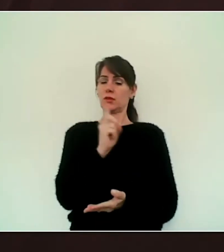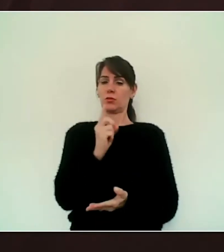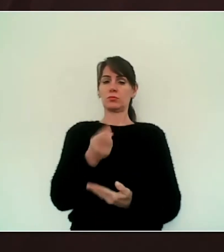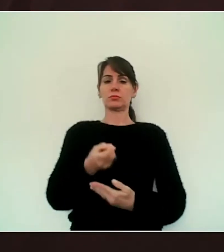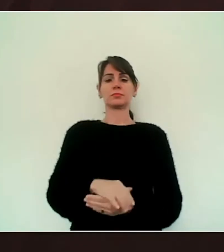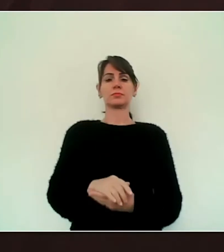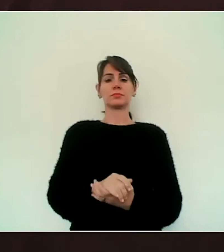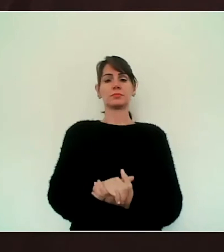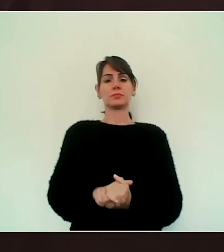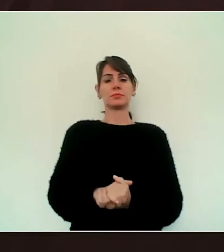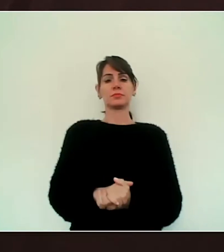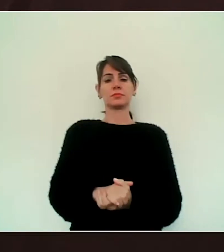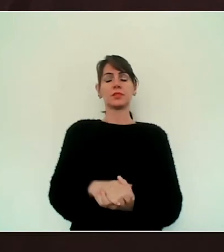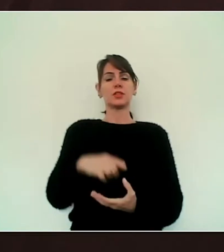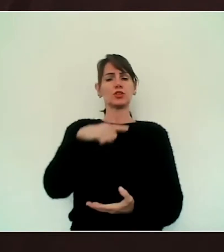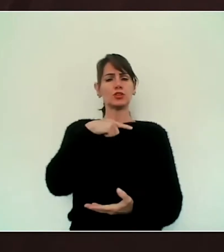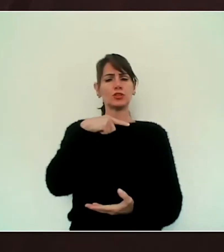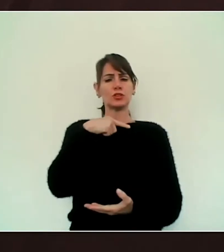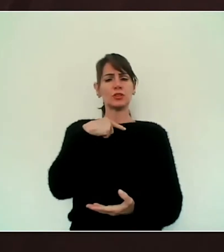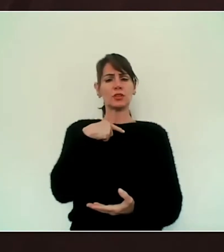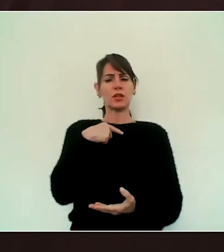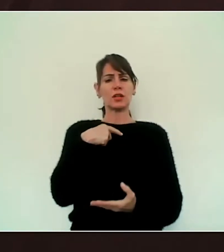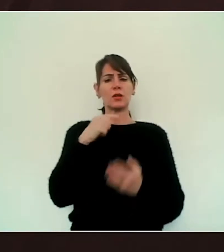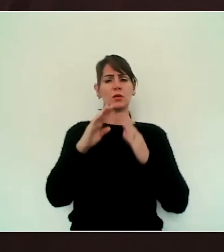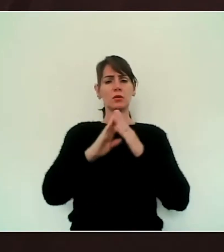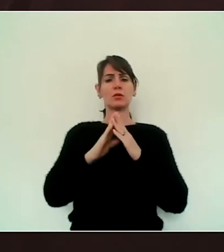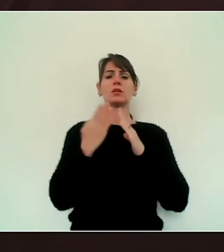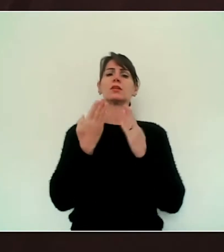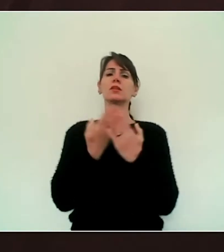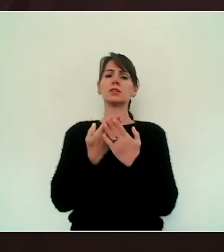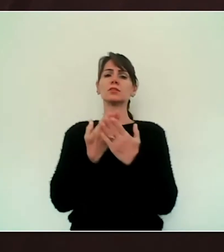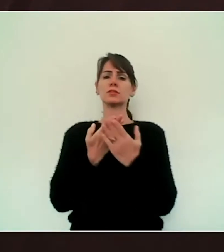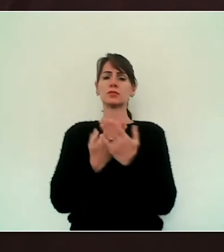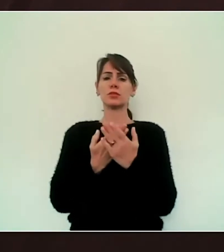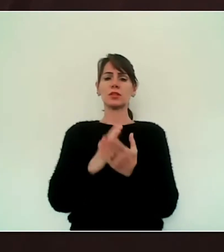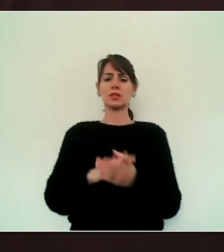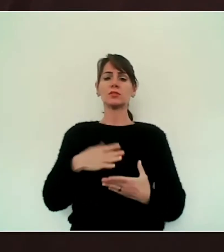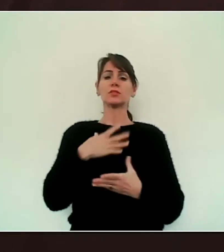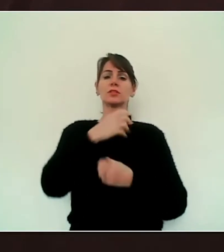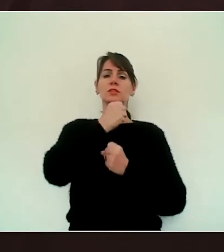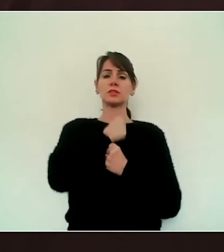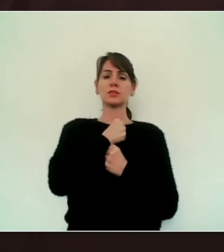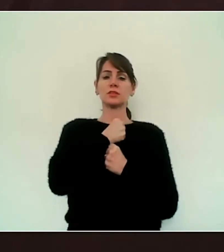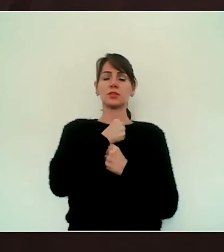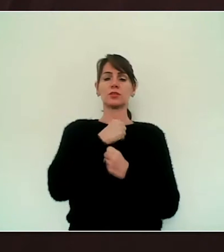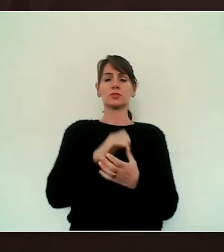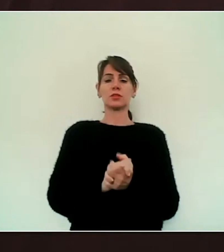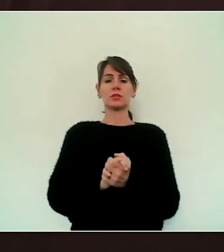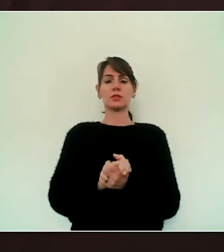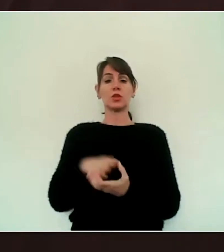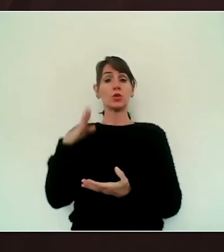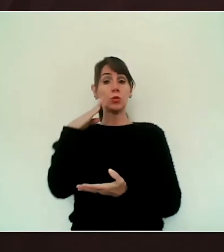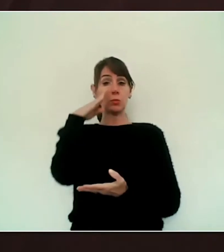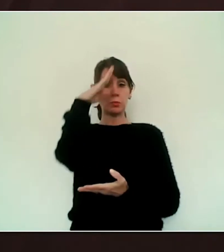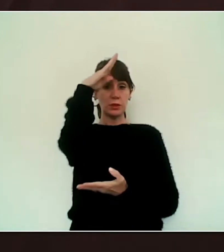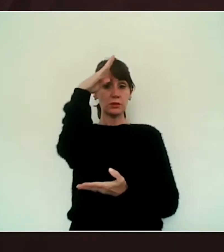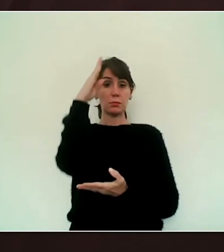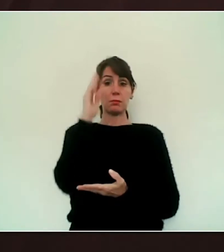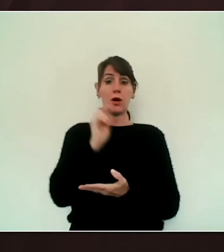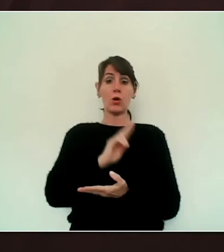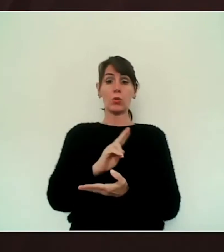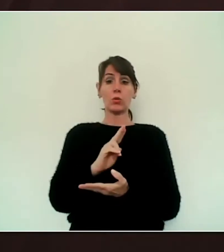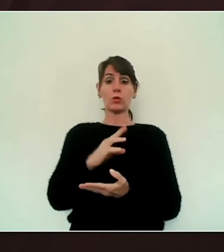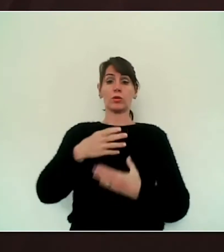de sacerdotes, e o principal era chamado de pontífice, esse era o termo. Então,